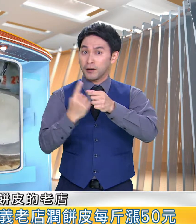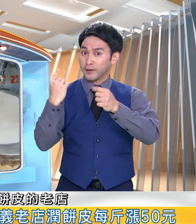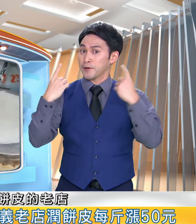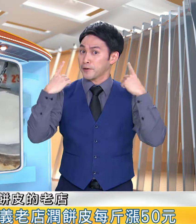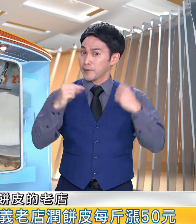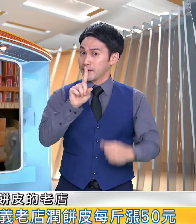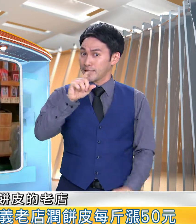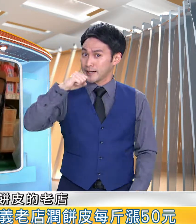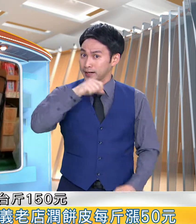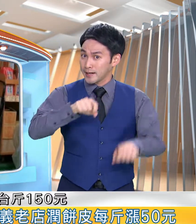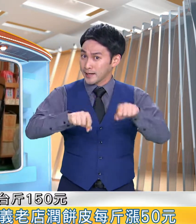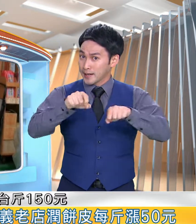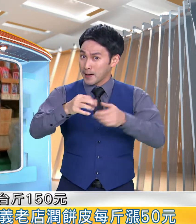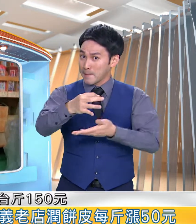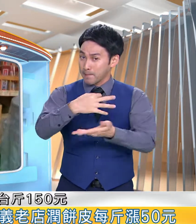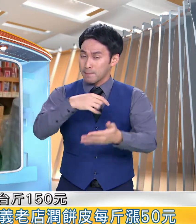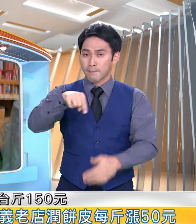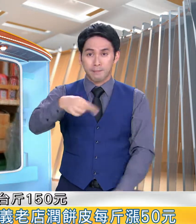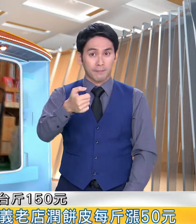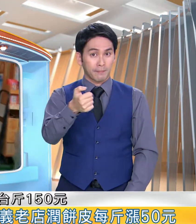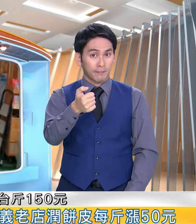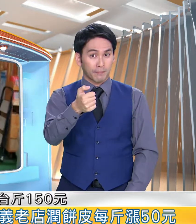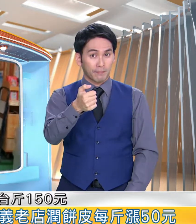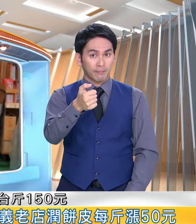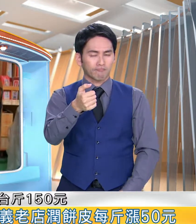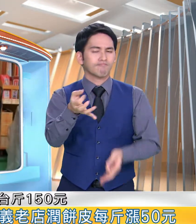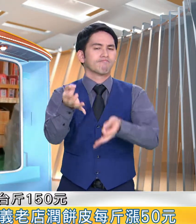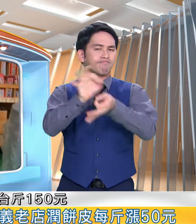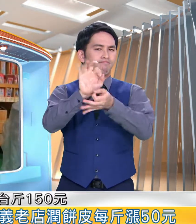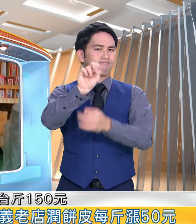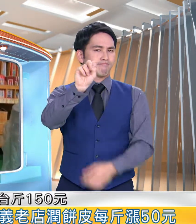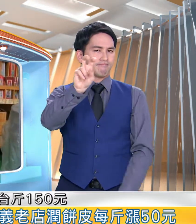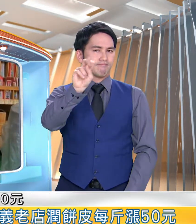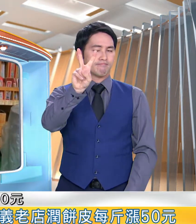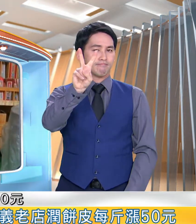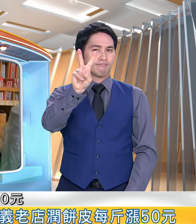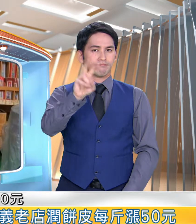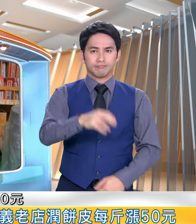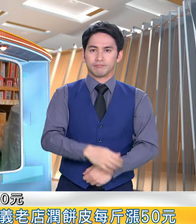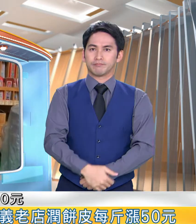从去年的每台斤150元调涨为每台斤200元。